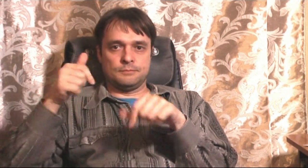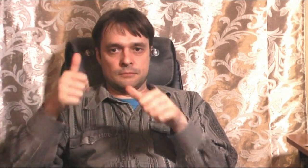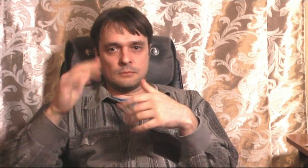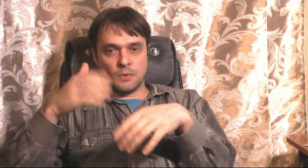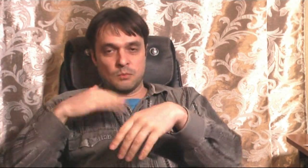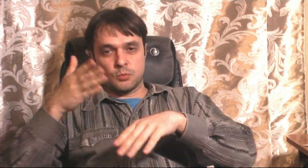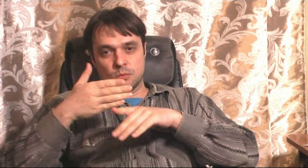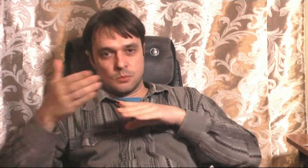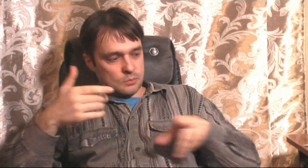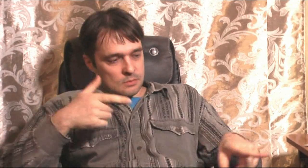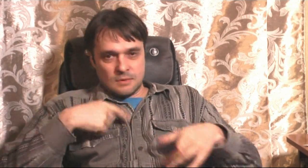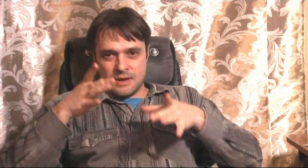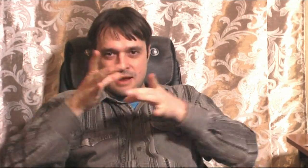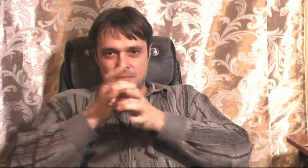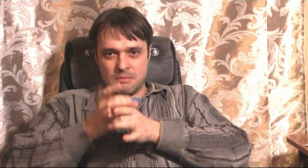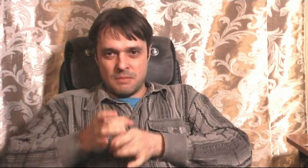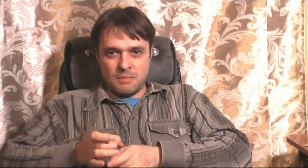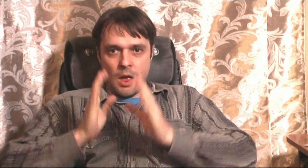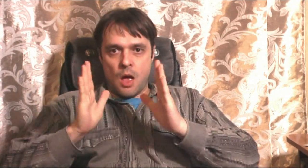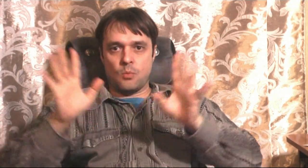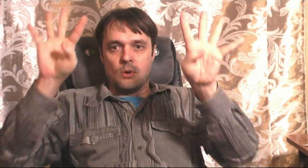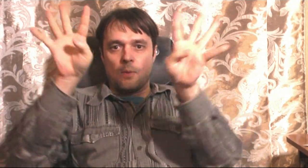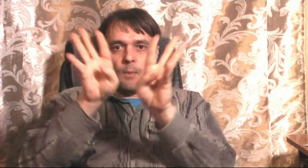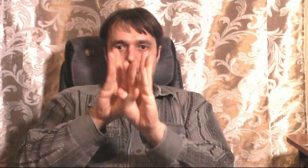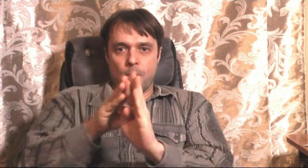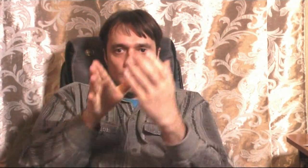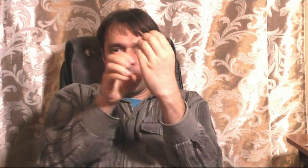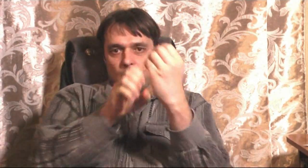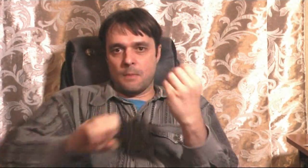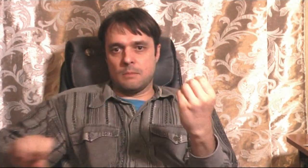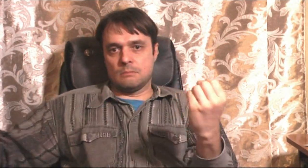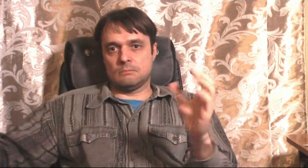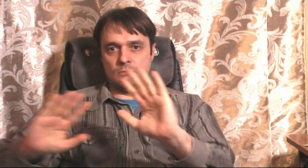Санкт-Петербург. Вести следят за развитием событий в России и за рубежом. Оставайтесь с нами.